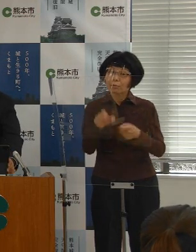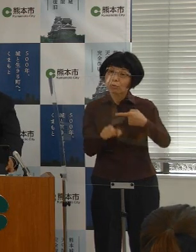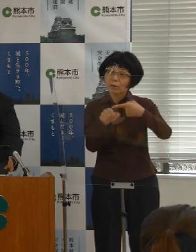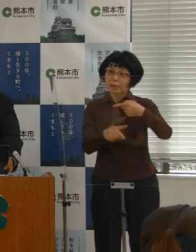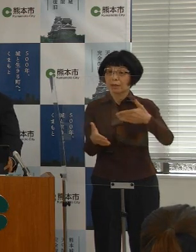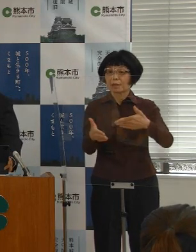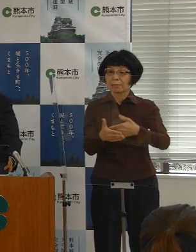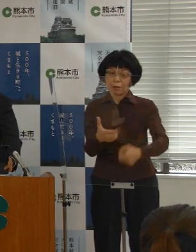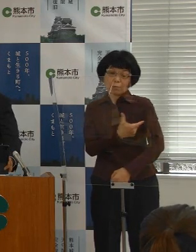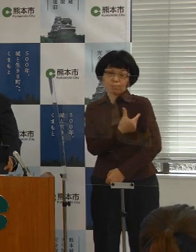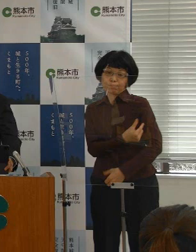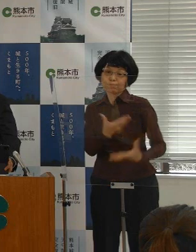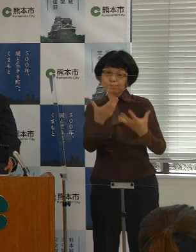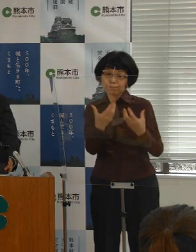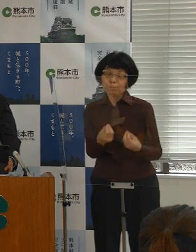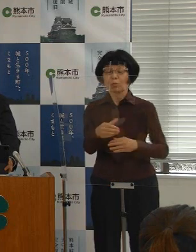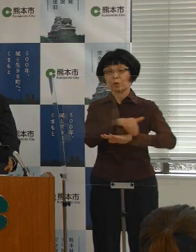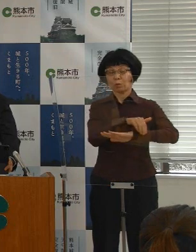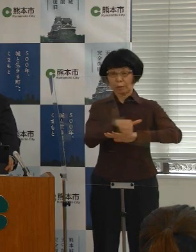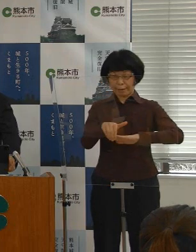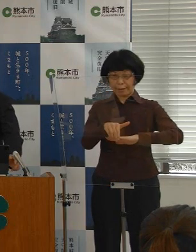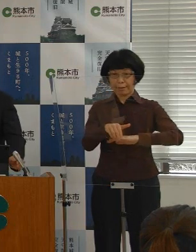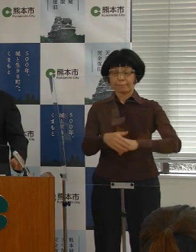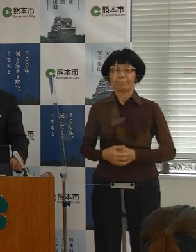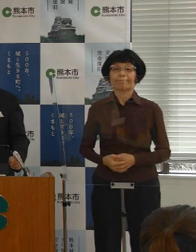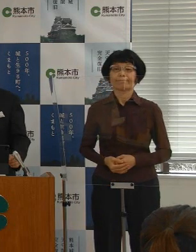種を終える見込みとなります。